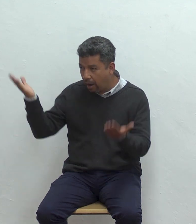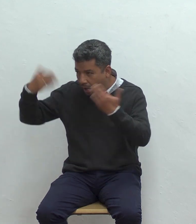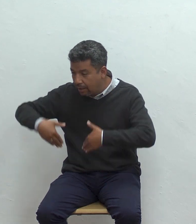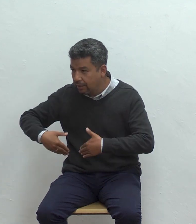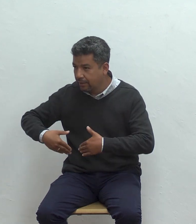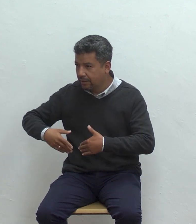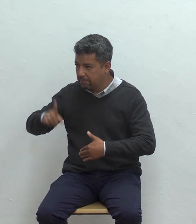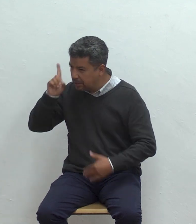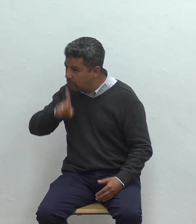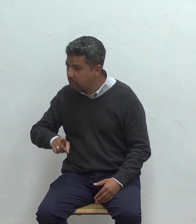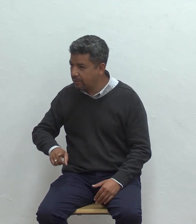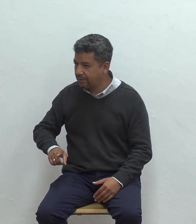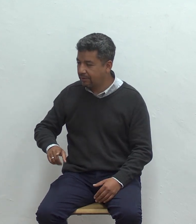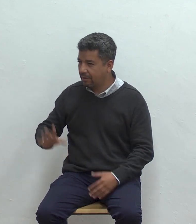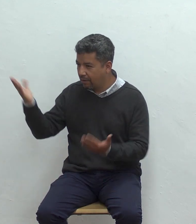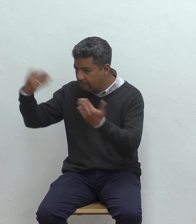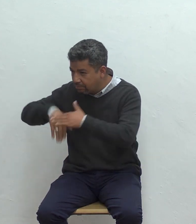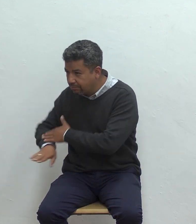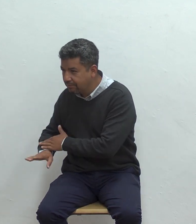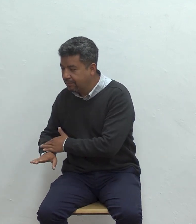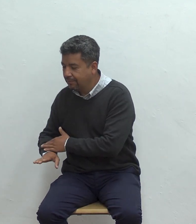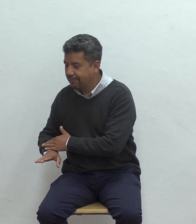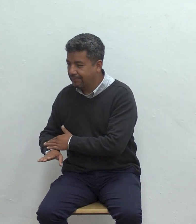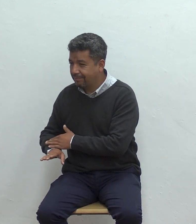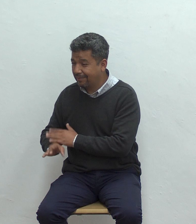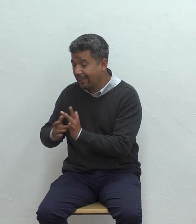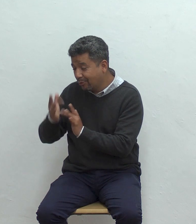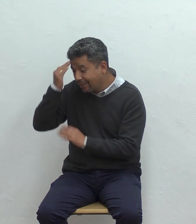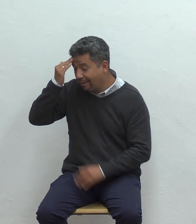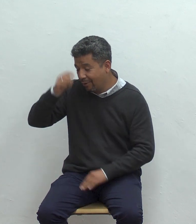ocultó, mintió, escondió?